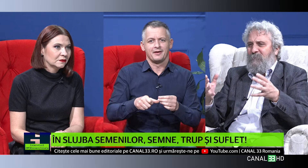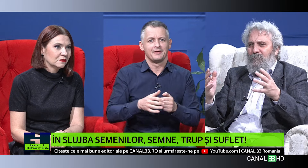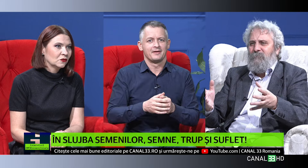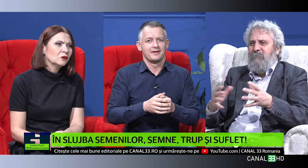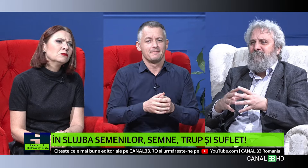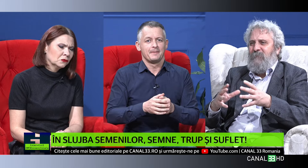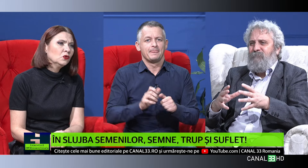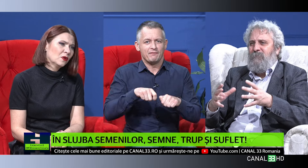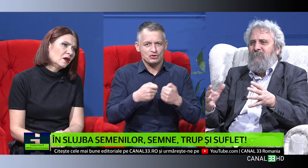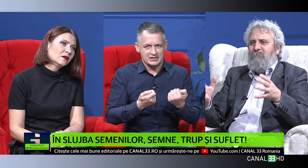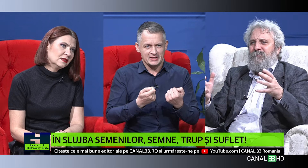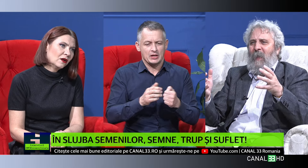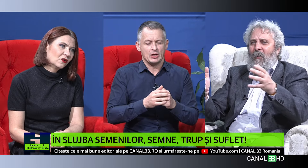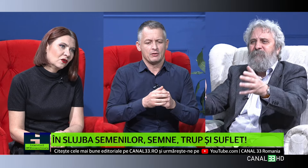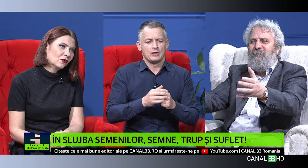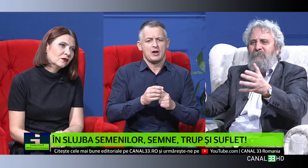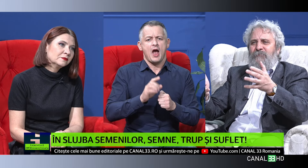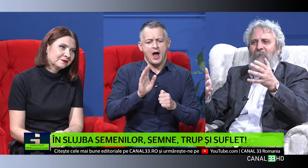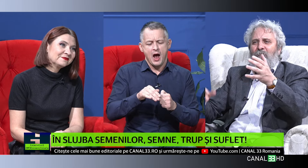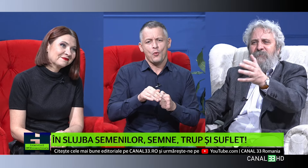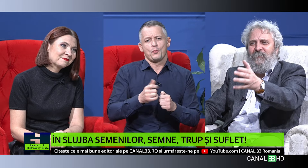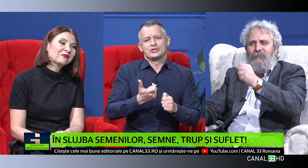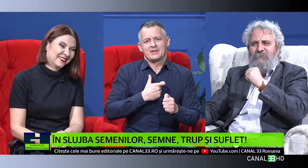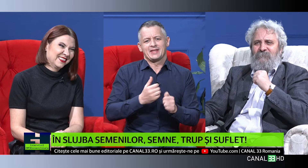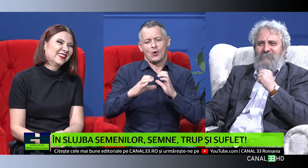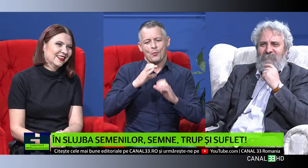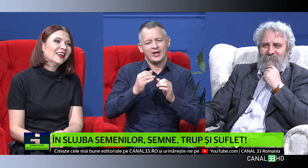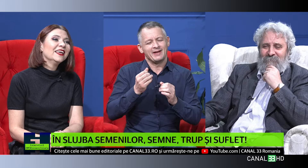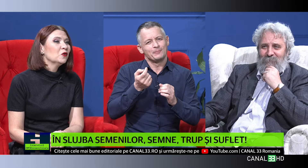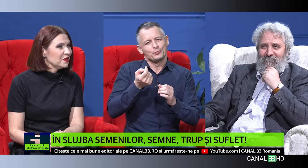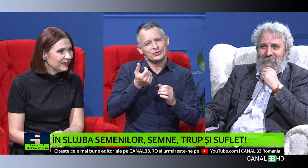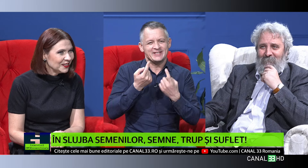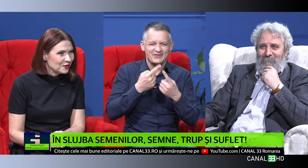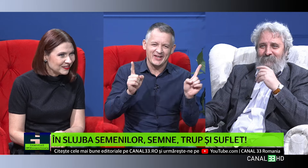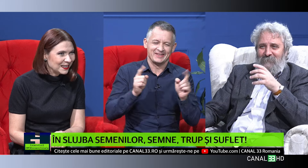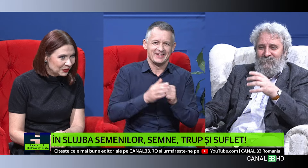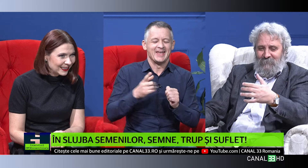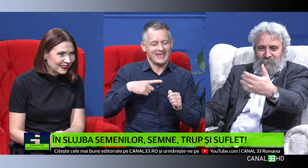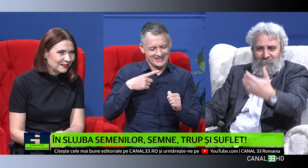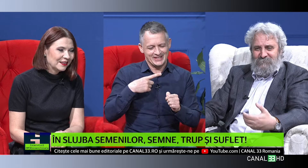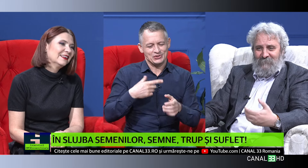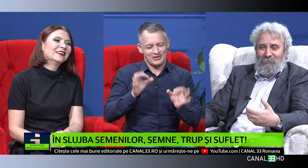Să nu-l numim unde. Au privilegiul de a comunica puțin diferit față de noi. E un privilegiu, aveți dreptate. Exact. Și un